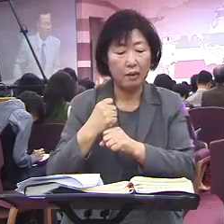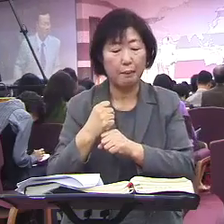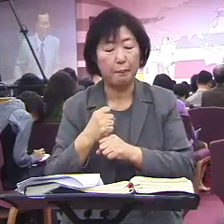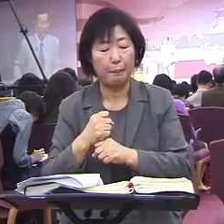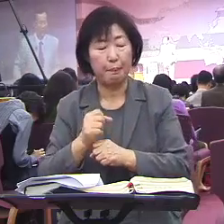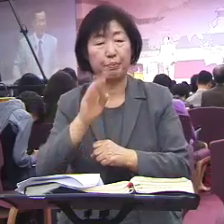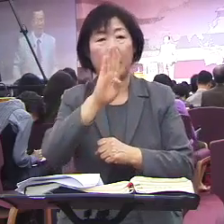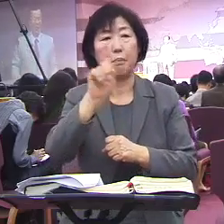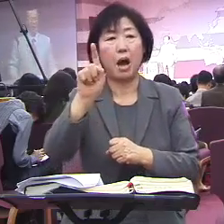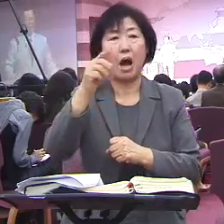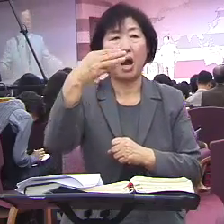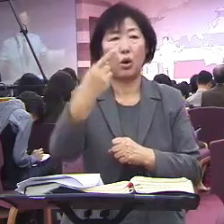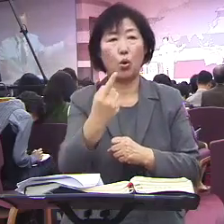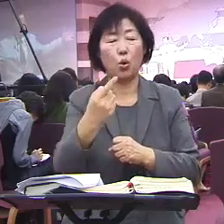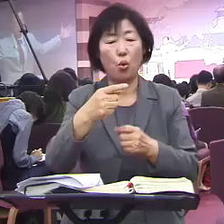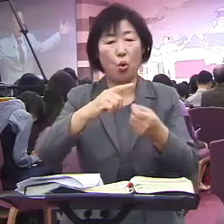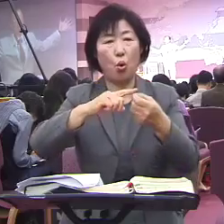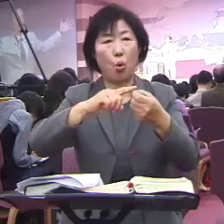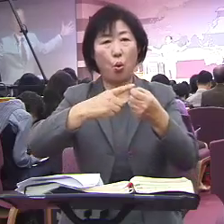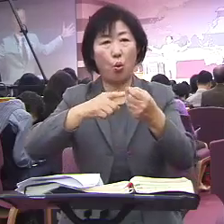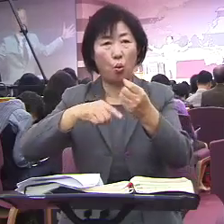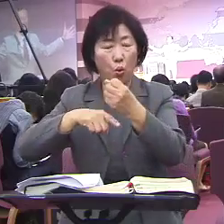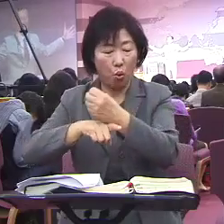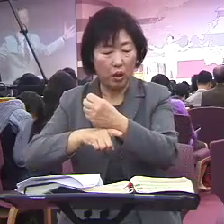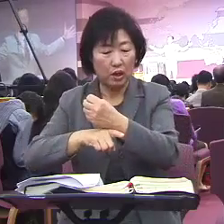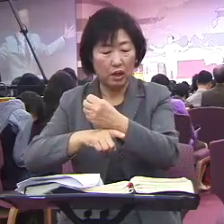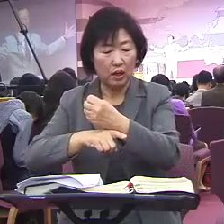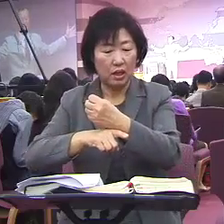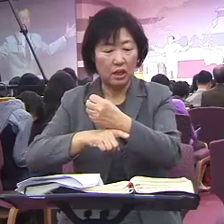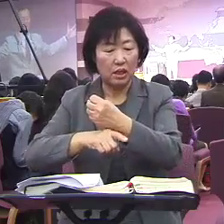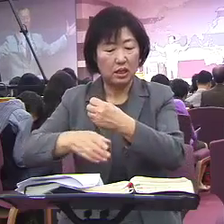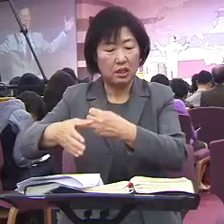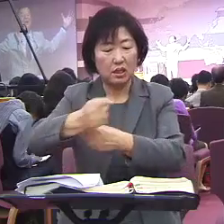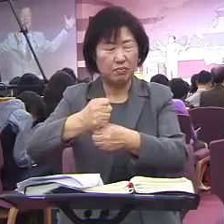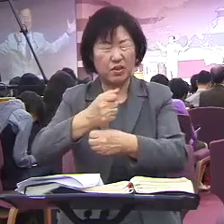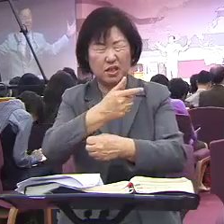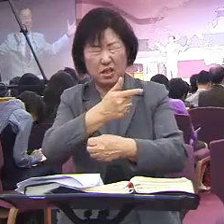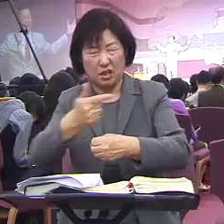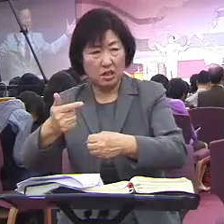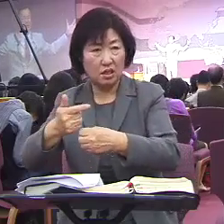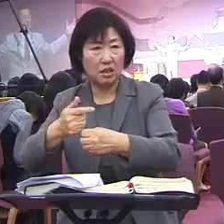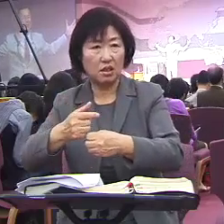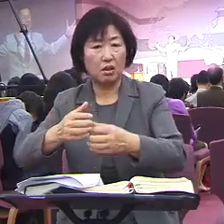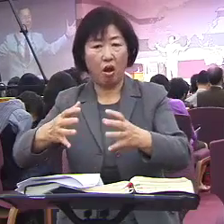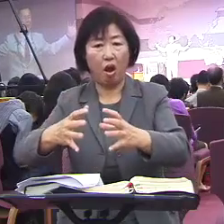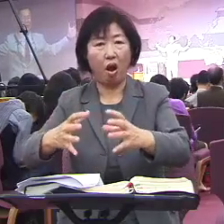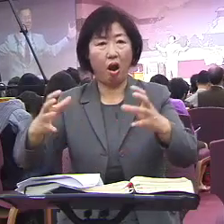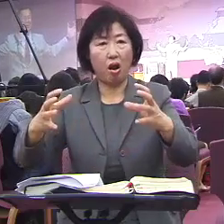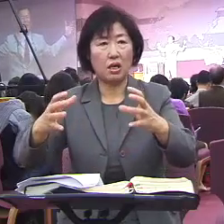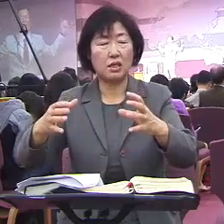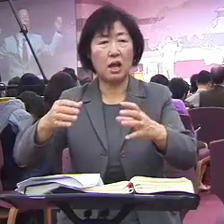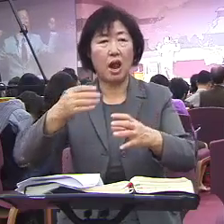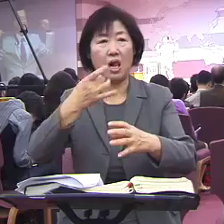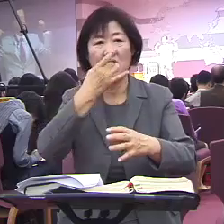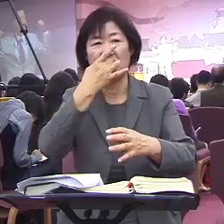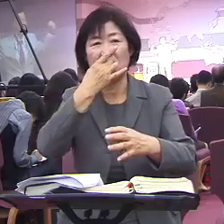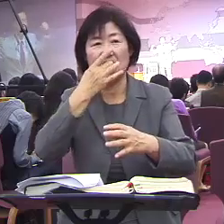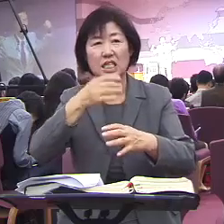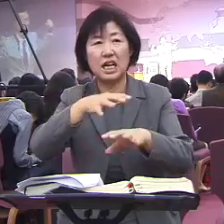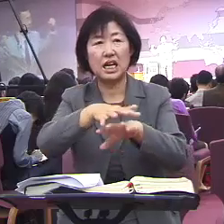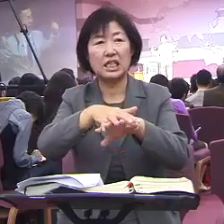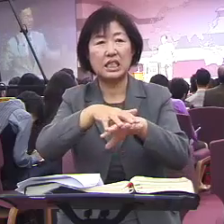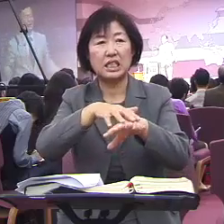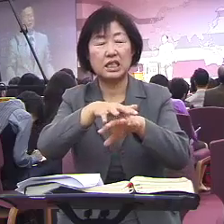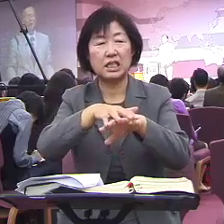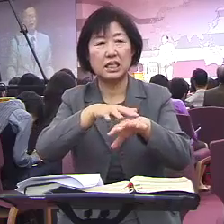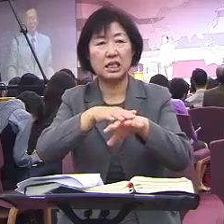바로스라는 원어인데 그 단어는 아주 큰 짐덩어리입니다. 어렸을 때 우리 쌀가마 같은 거, 이건 뭐 어렸을 때는 도저히